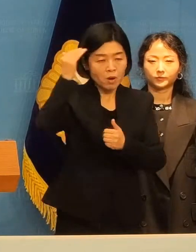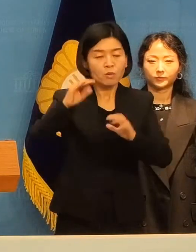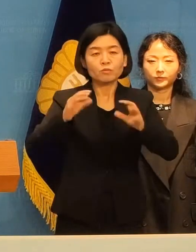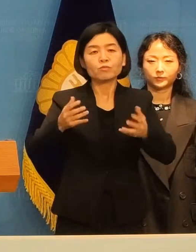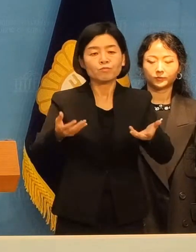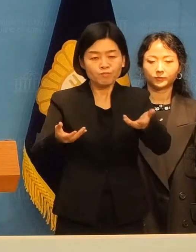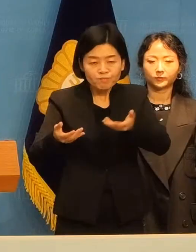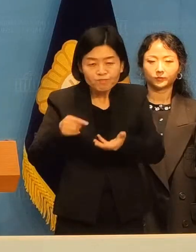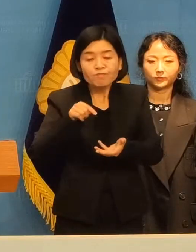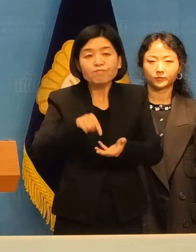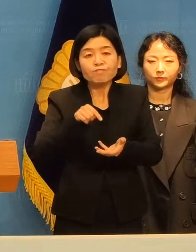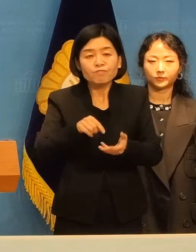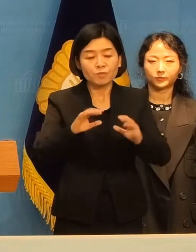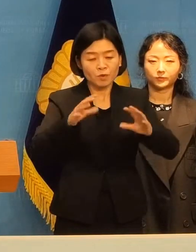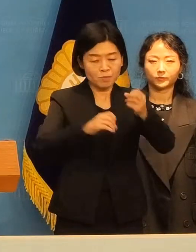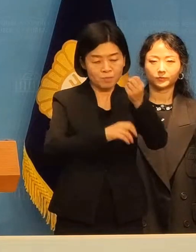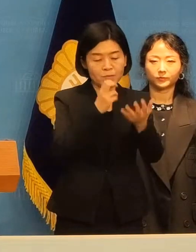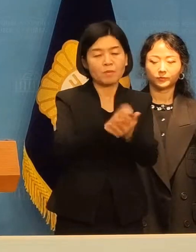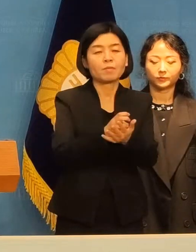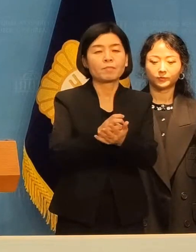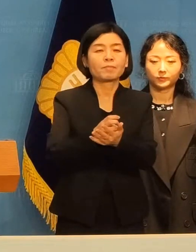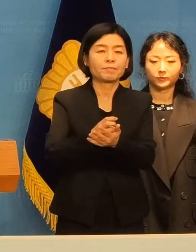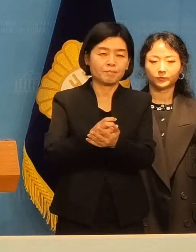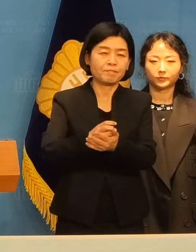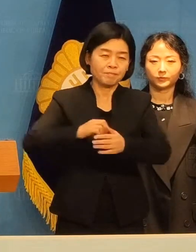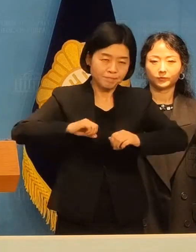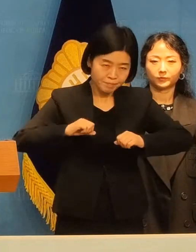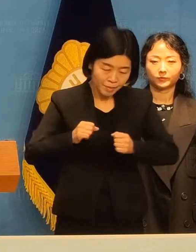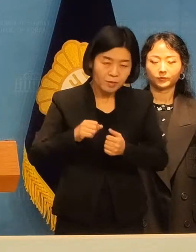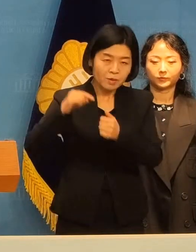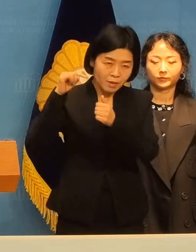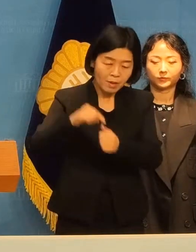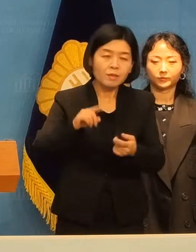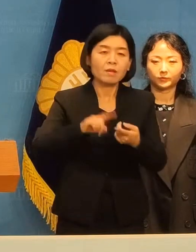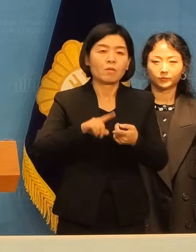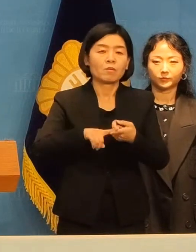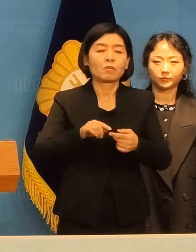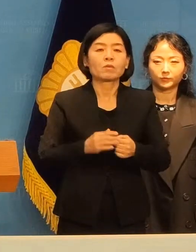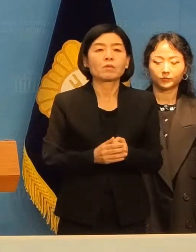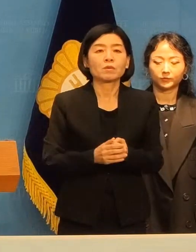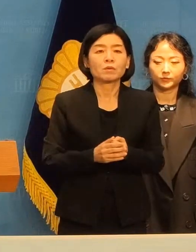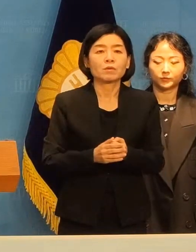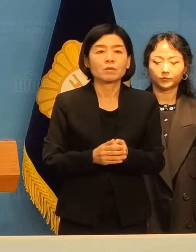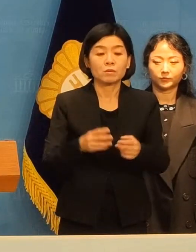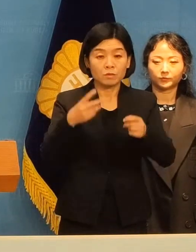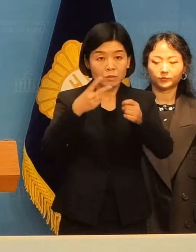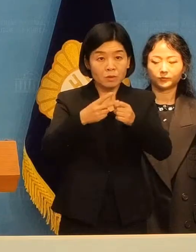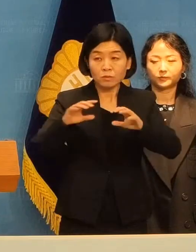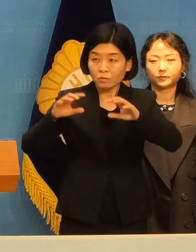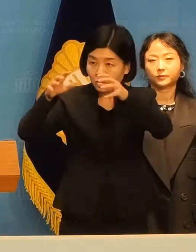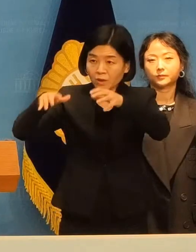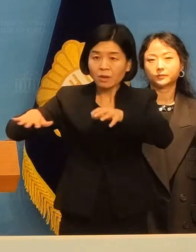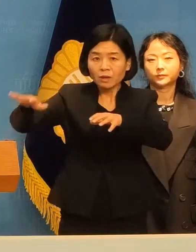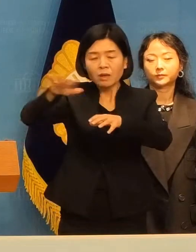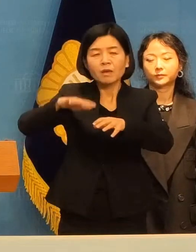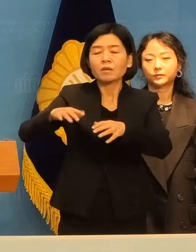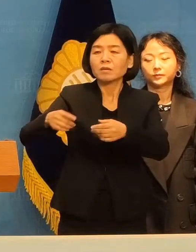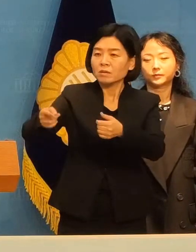데려오는 것은 헌법의 명령이며 인류의 양심입니다. 둘째, 국제기구의 참여를